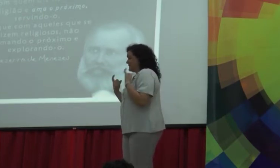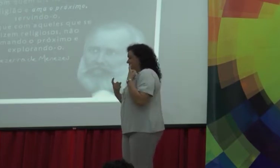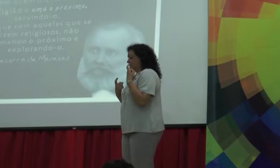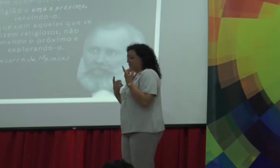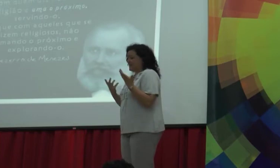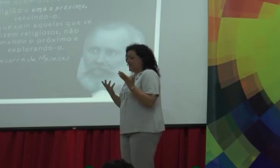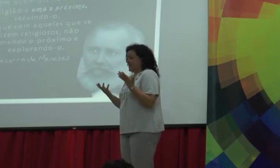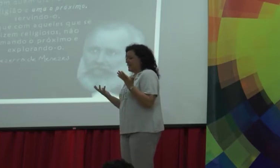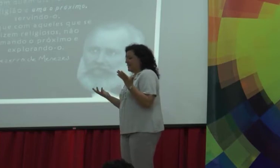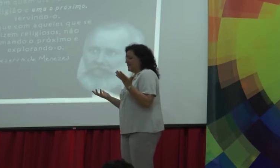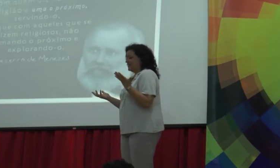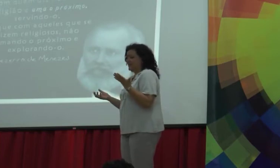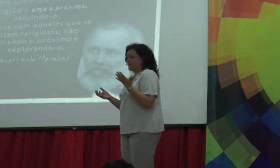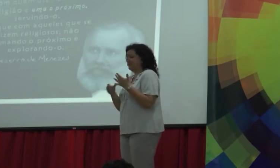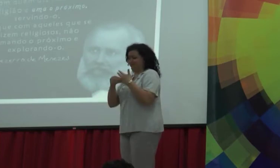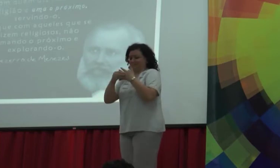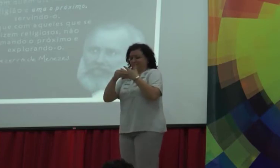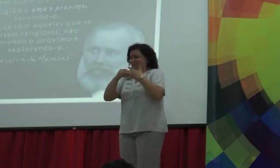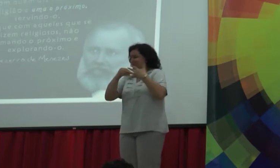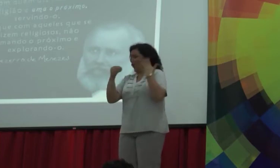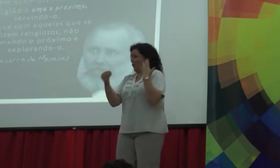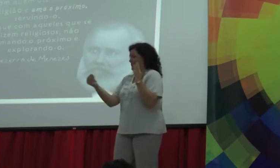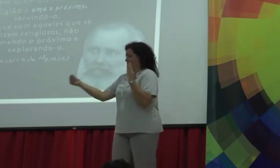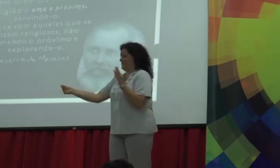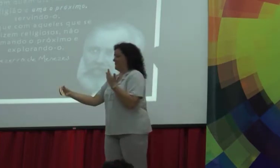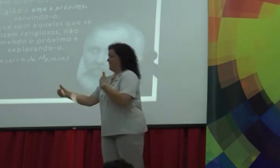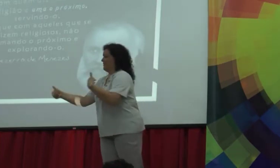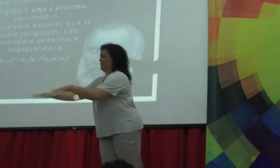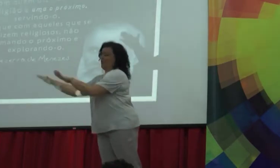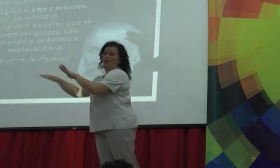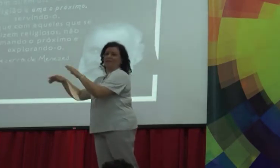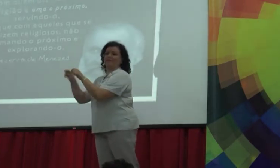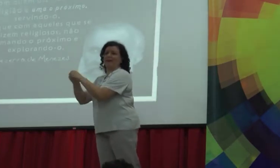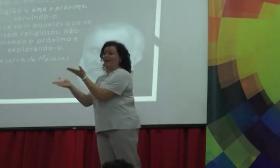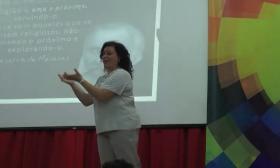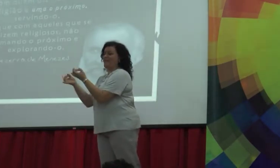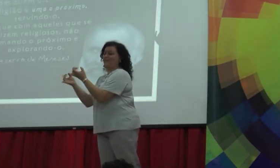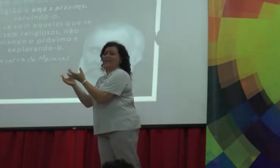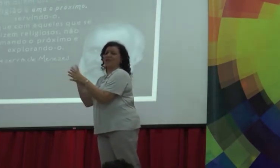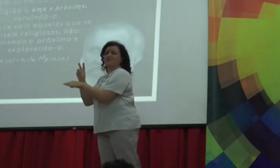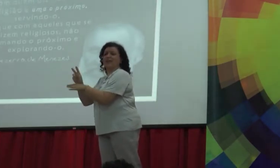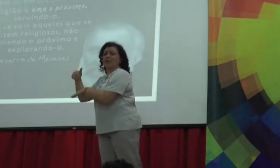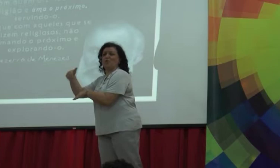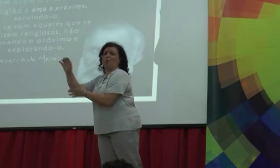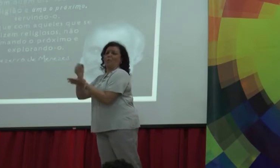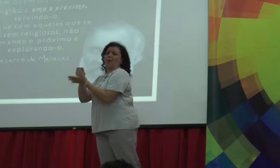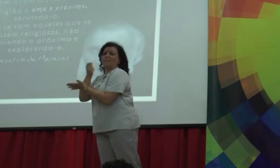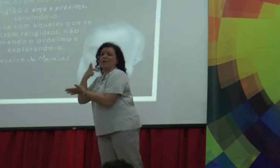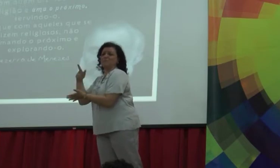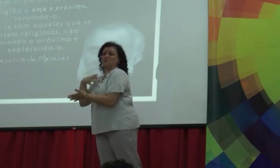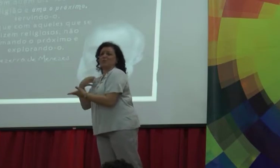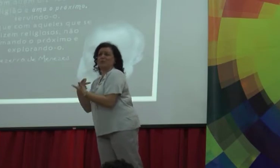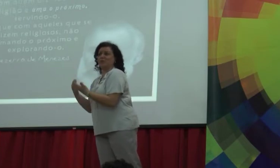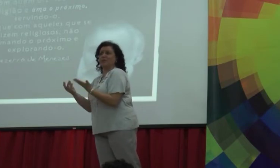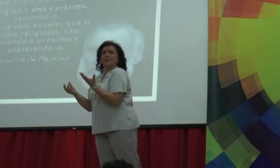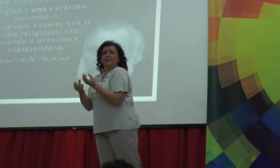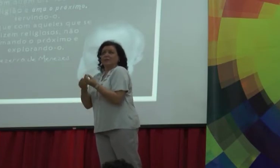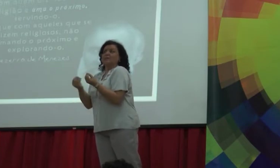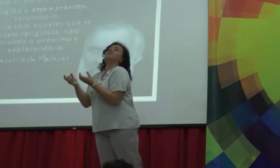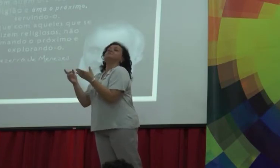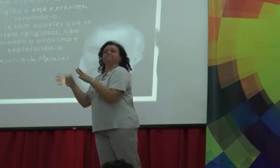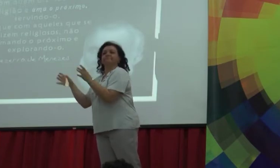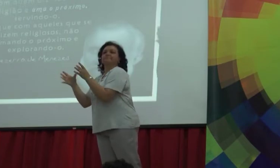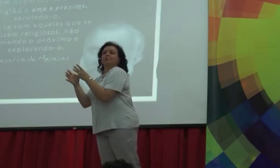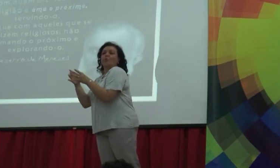foi consultada por ele, e ela não sabia como pagar. O que ele fez? Ele tirou o anel do seu próprio dedo